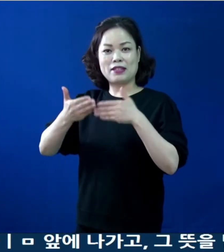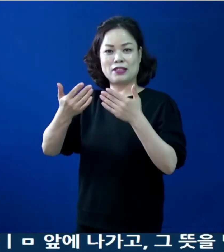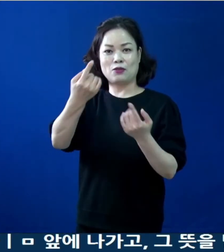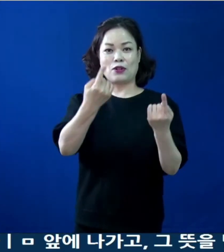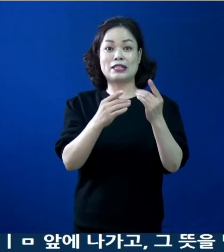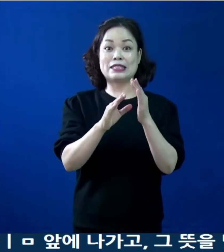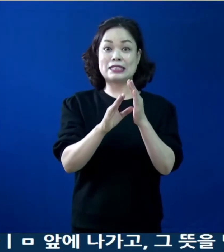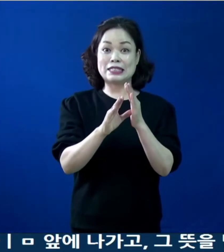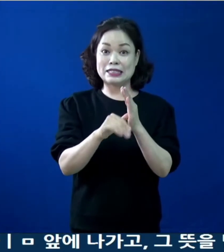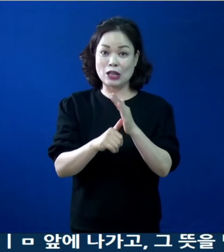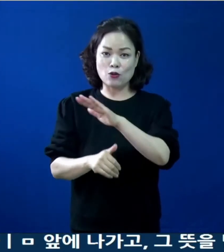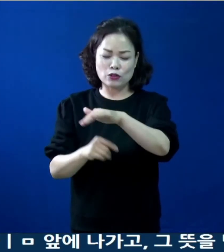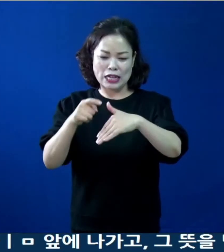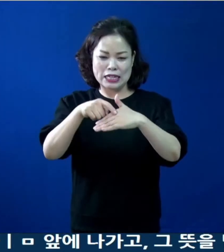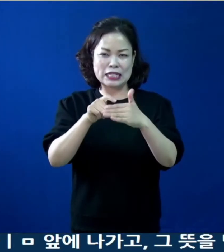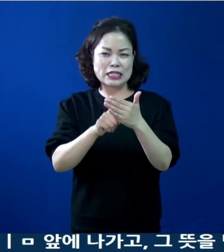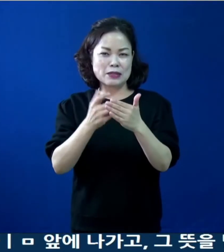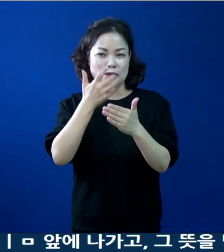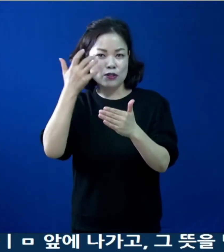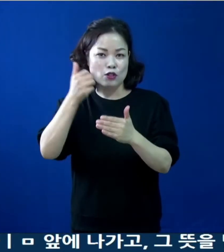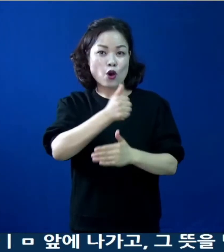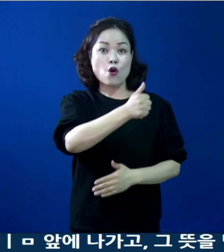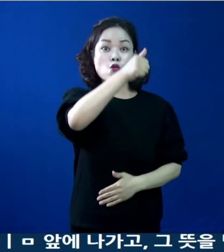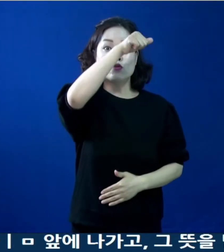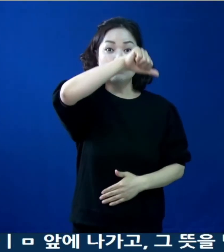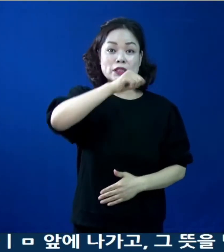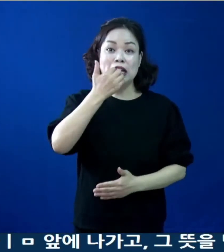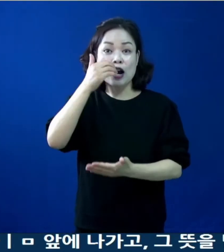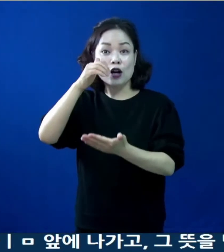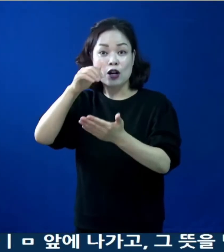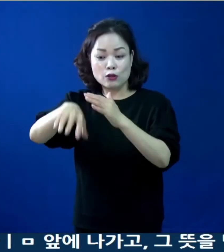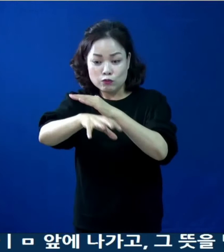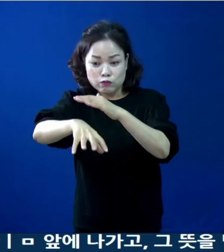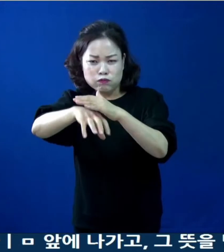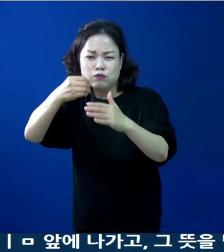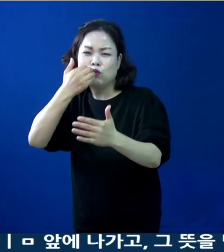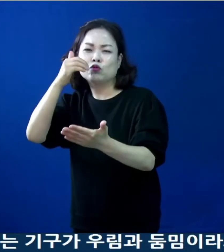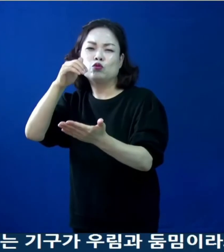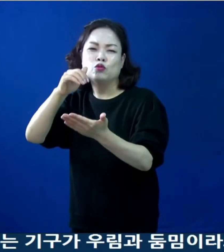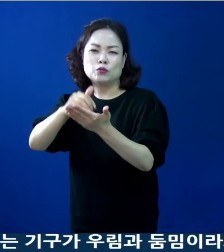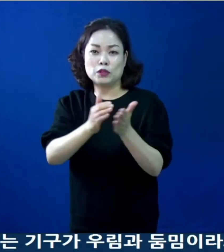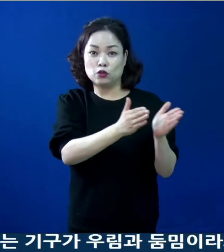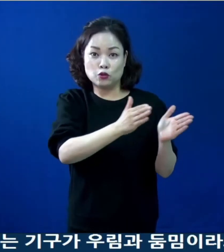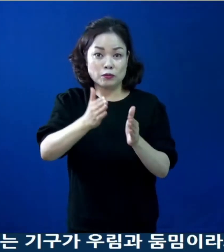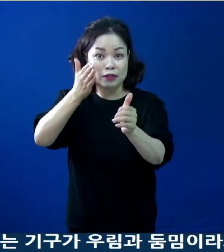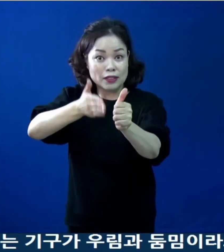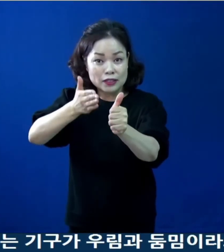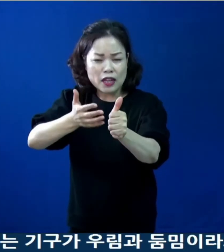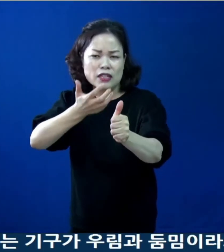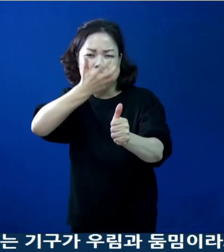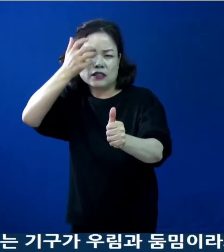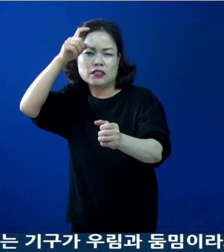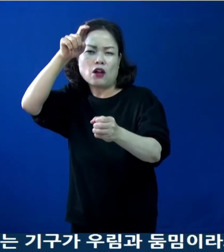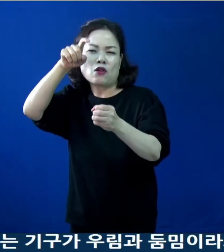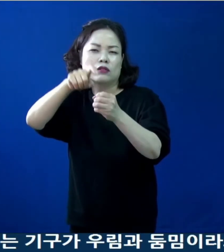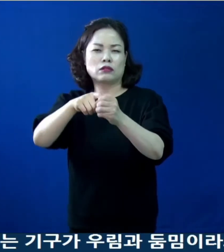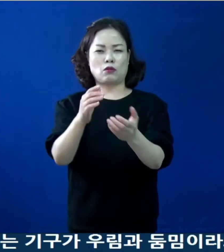때 우리의 심령 속에도 우림과 둠밈이 준비되어 있기를 주 안에서 소망합니다. 영적